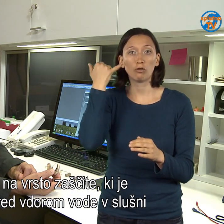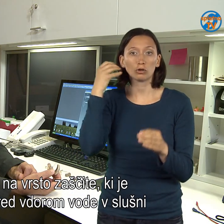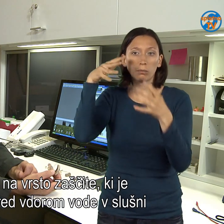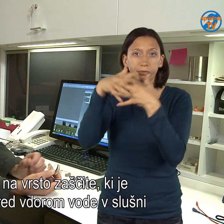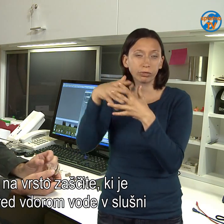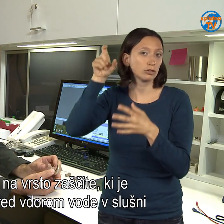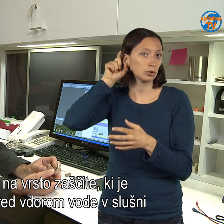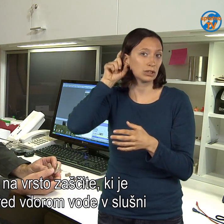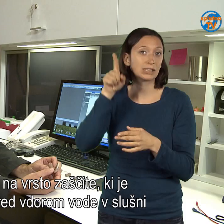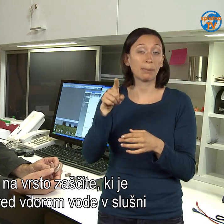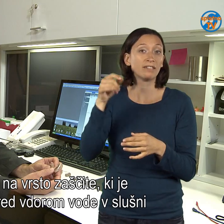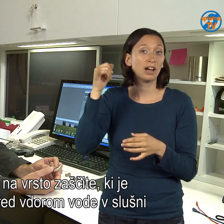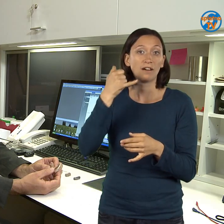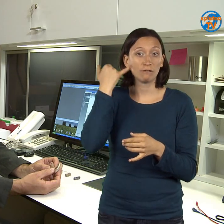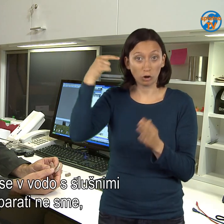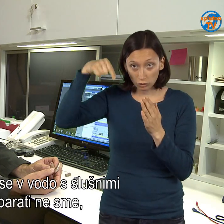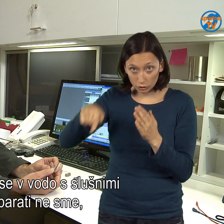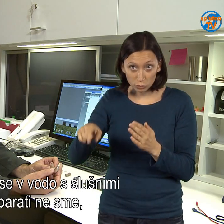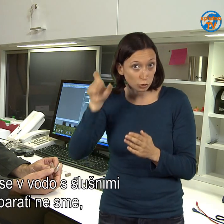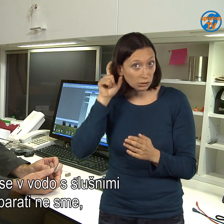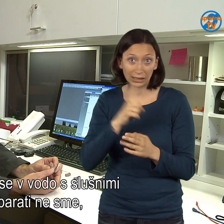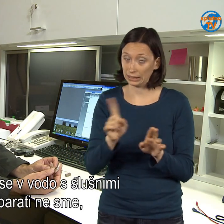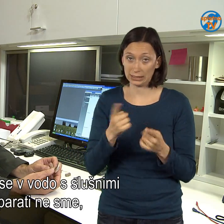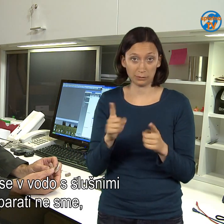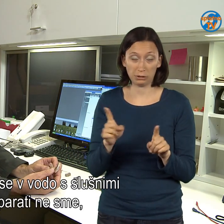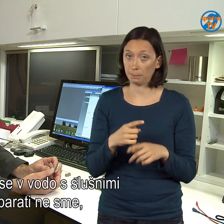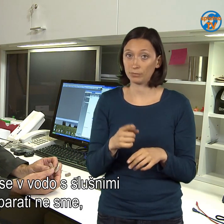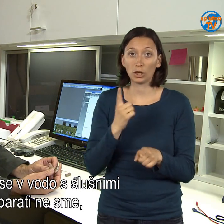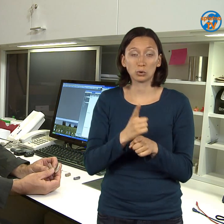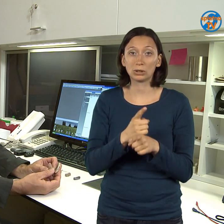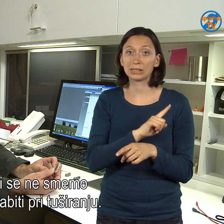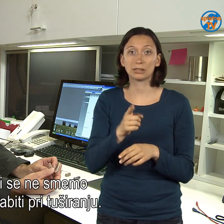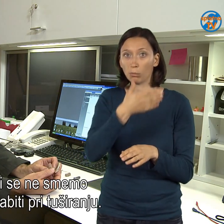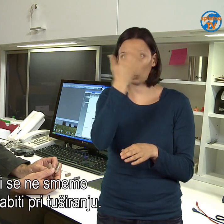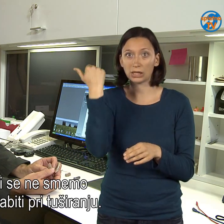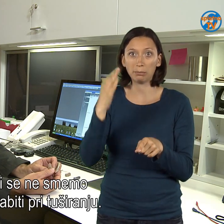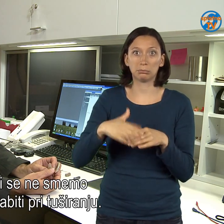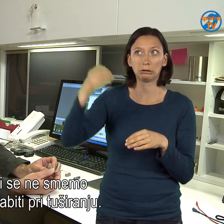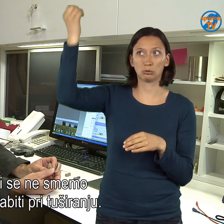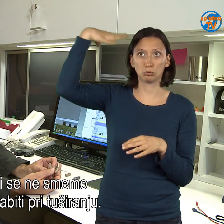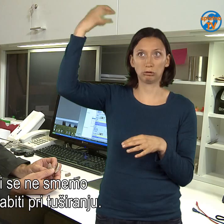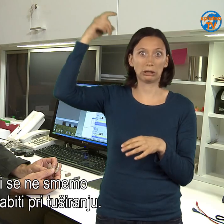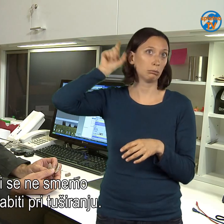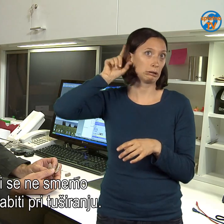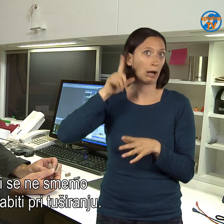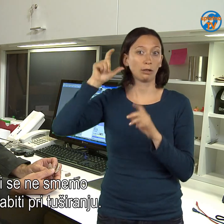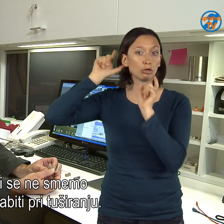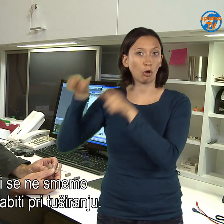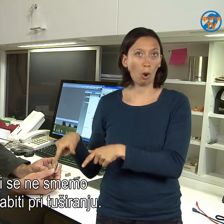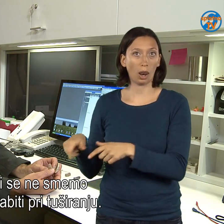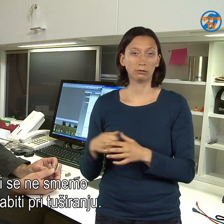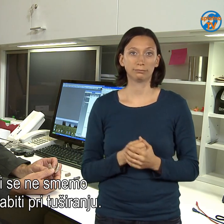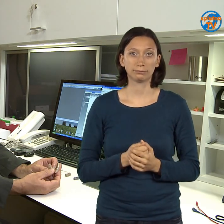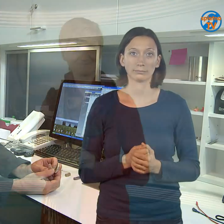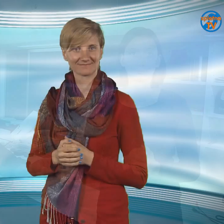vode v slušni aparat, se v vodo s slušnimi aparati ne sme, niti se ne smemo pozabiti pri tuširanju.